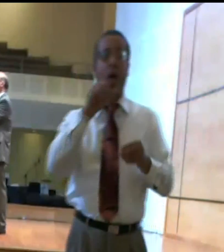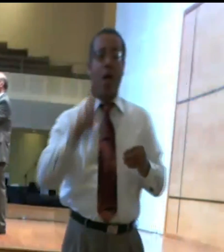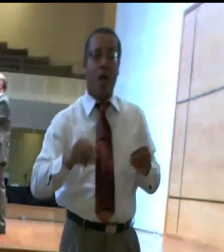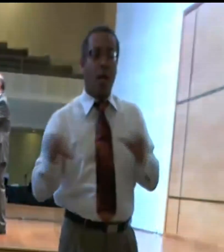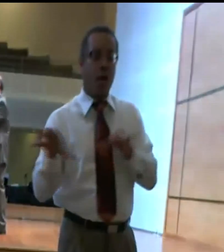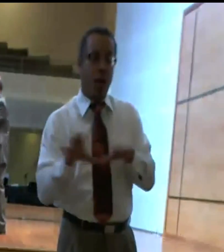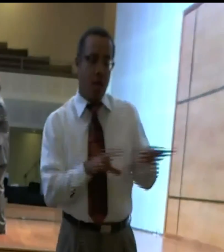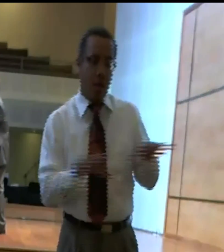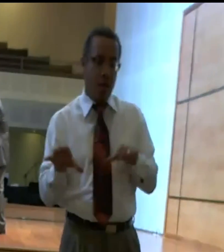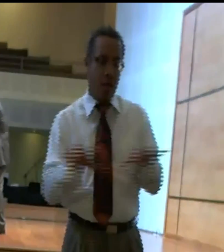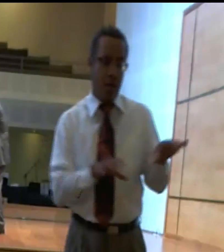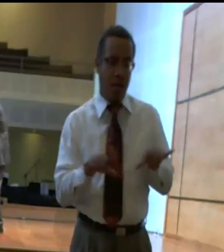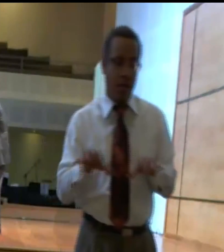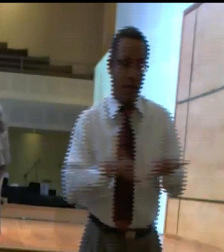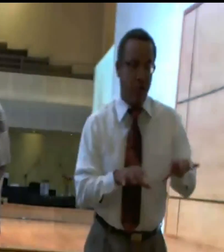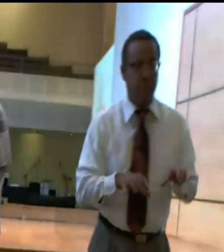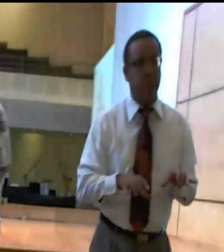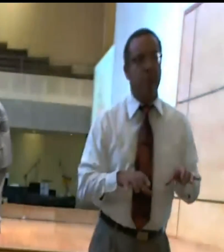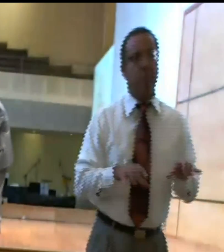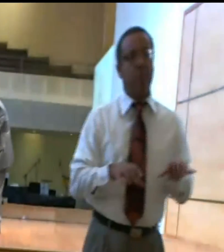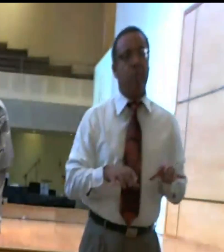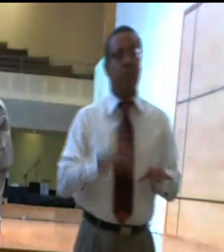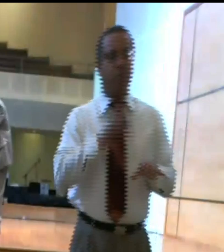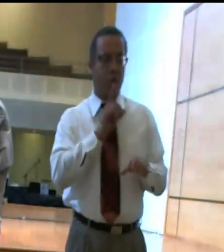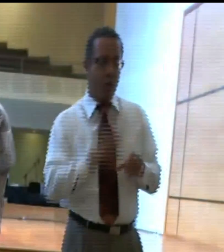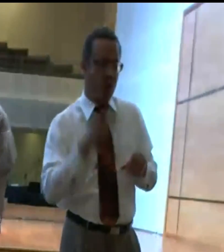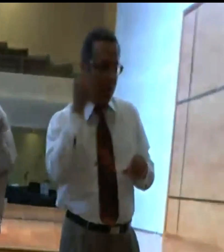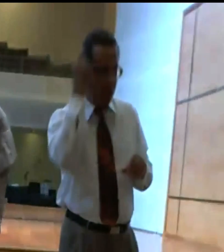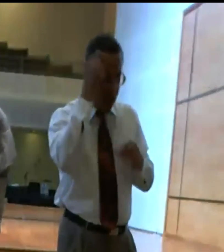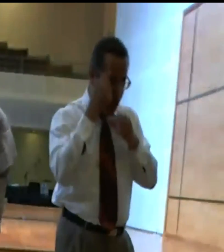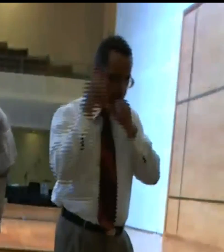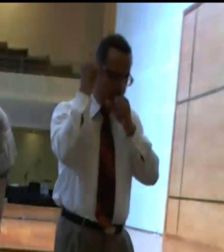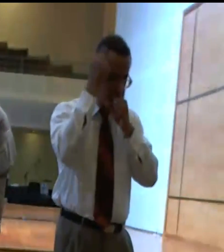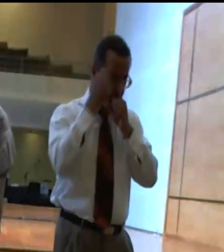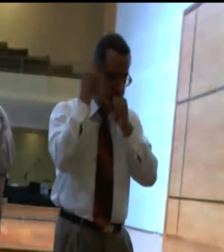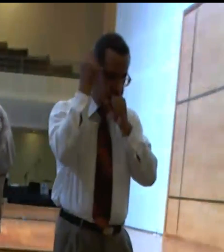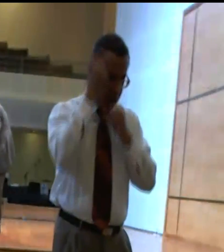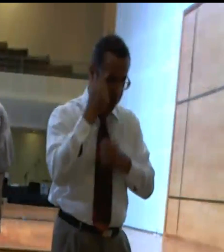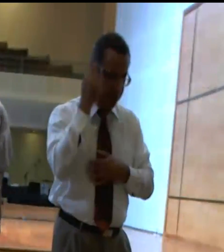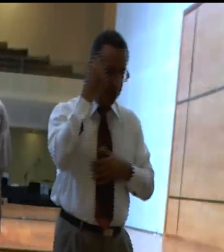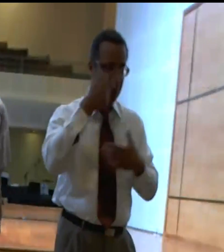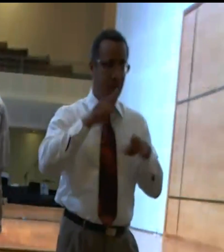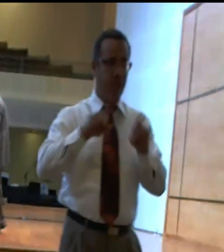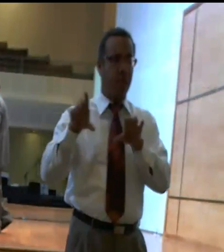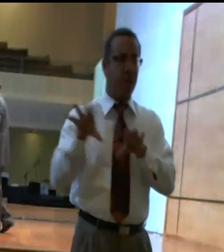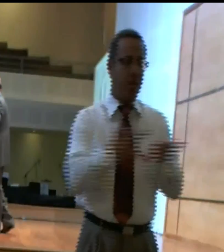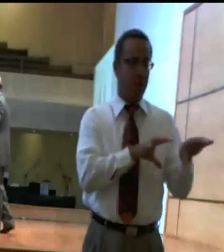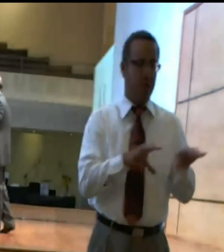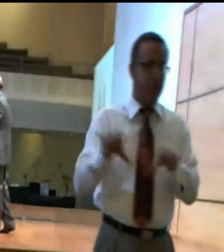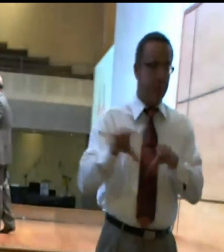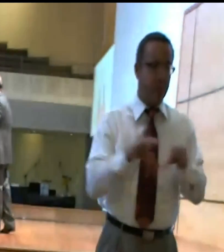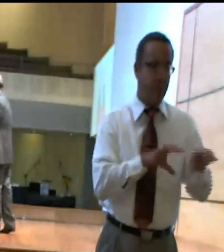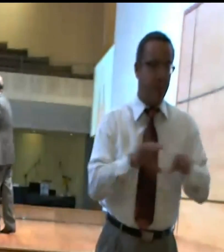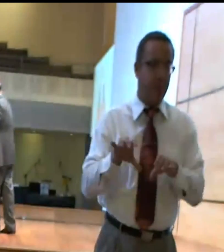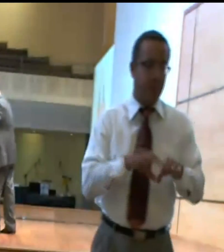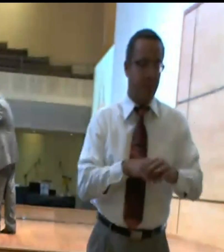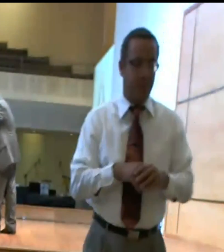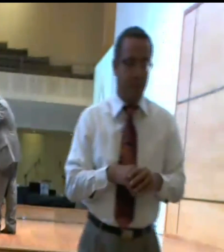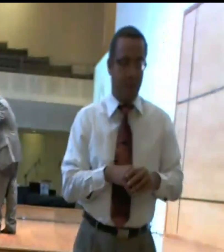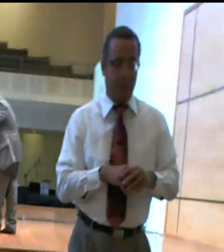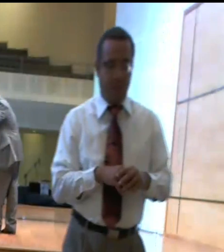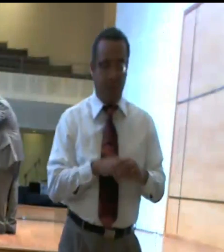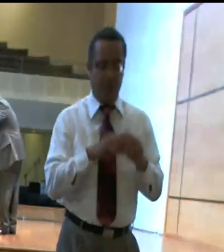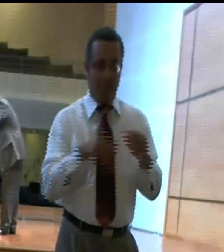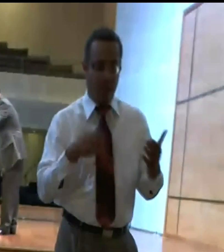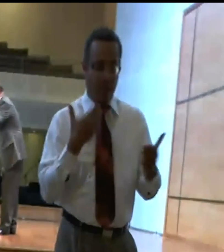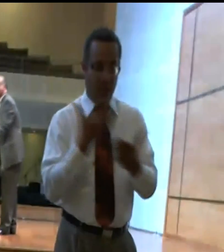no actúes precipitadamente. Esa es la idea. Piensa bien lo que vas a hacer. Miren, mis hermanos,